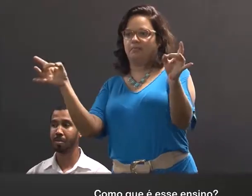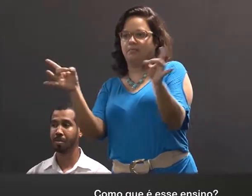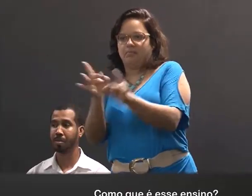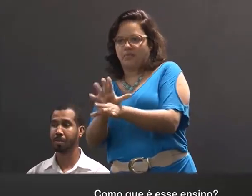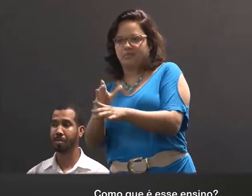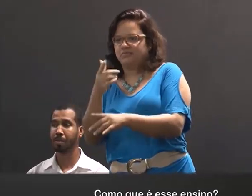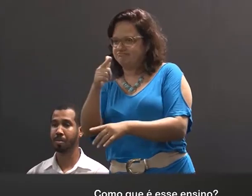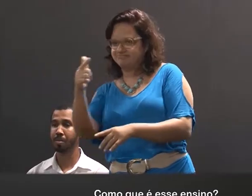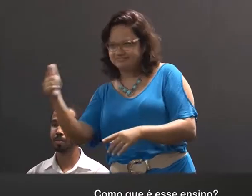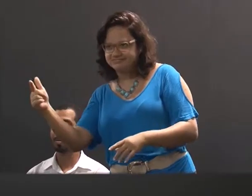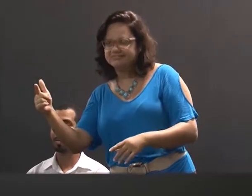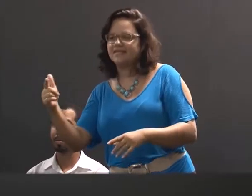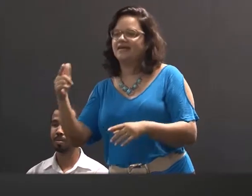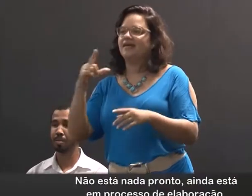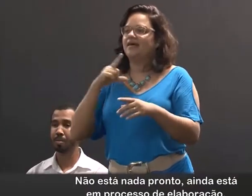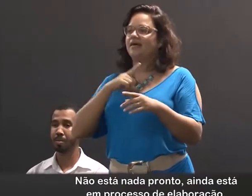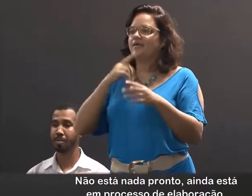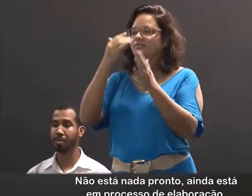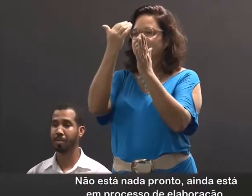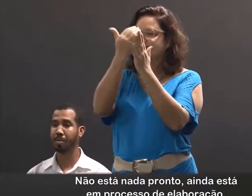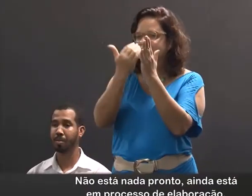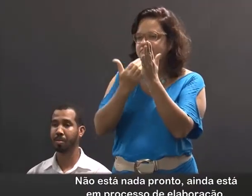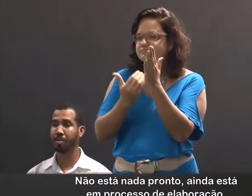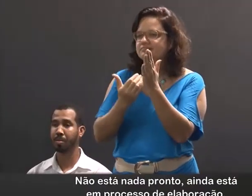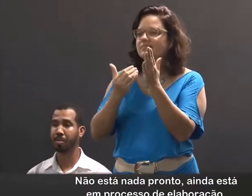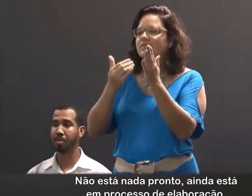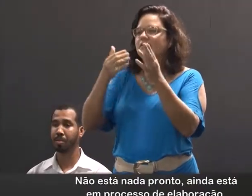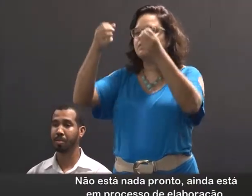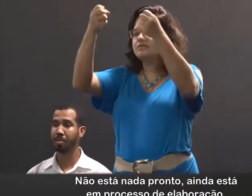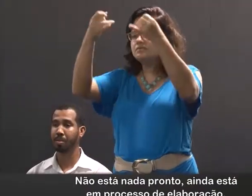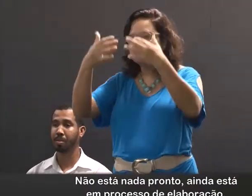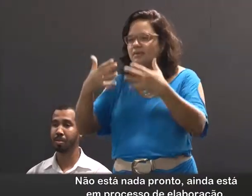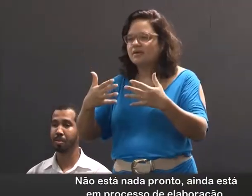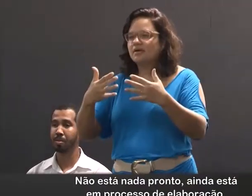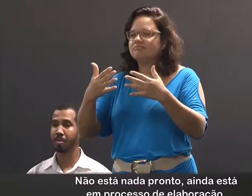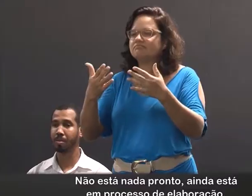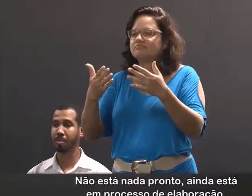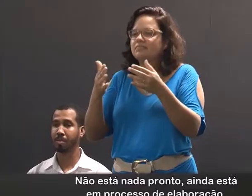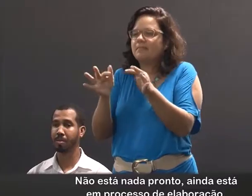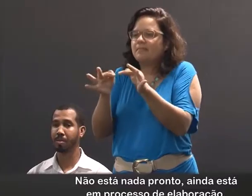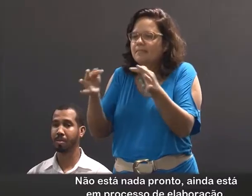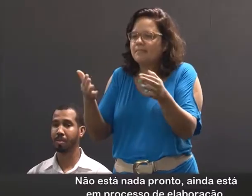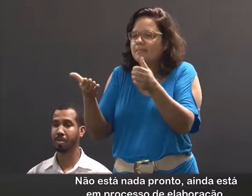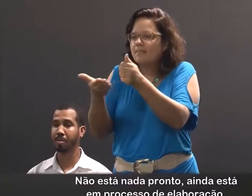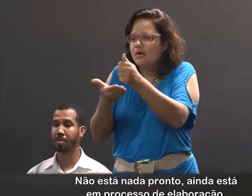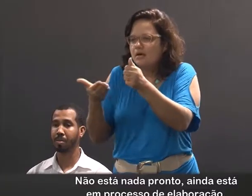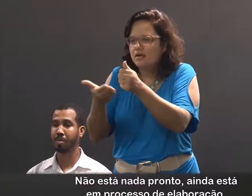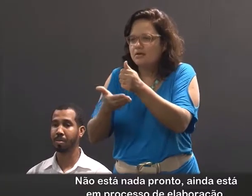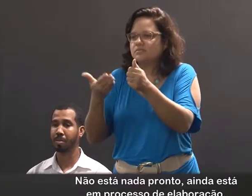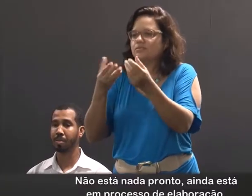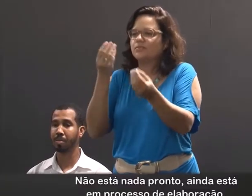para surdos? Não está nada pronto, mas ainda estou em processo de